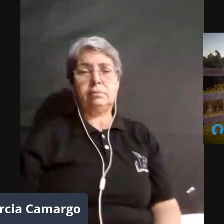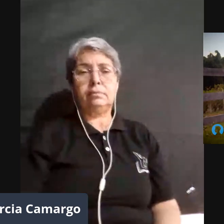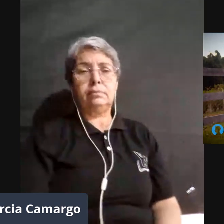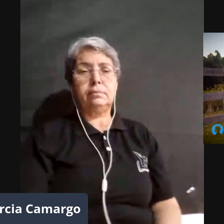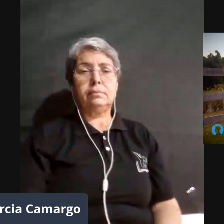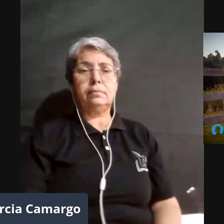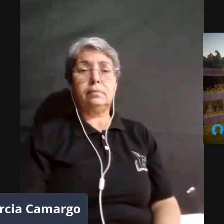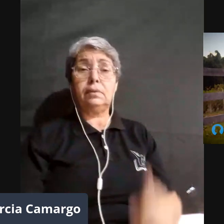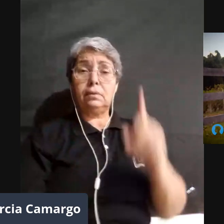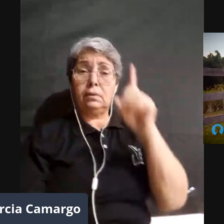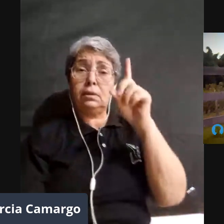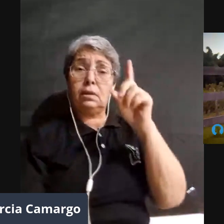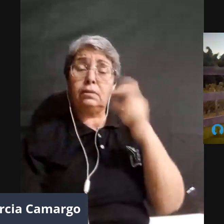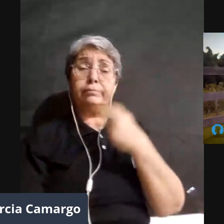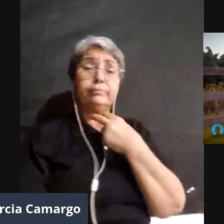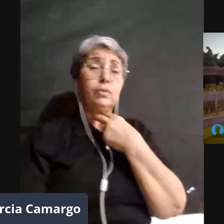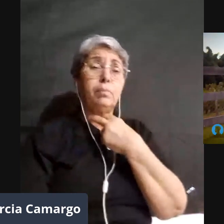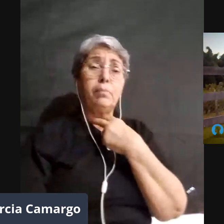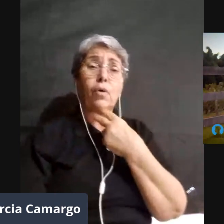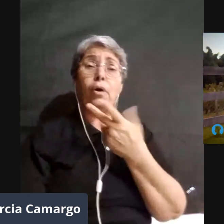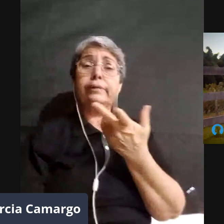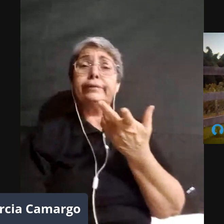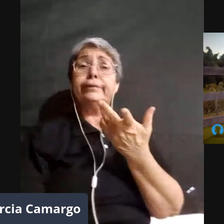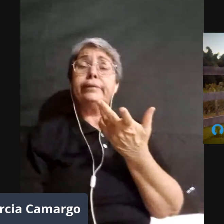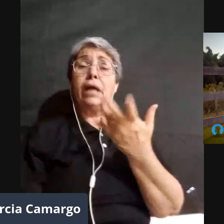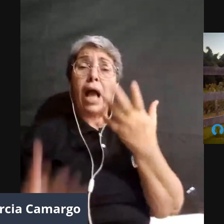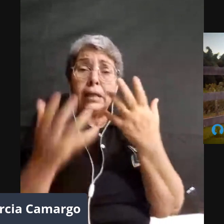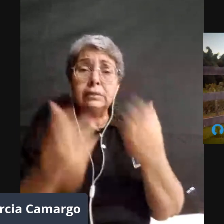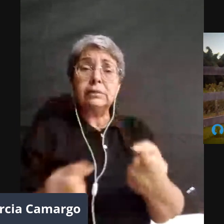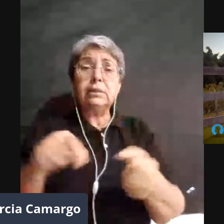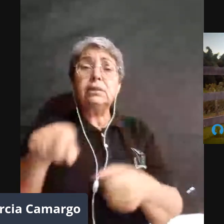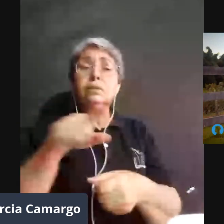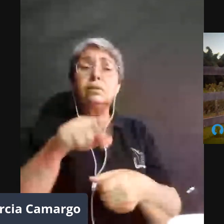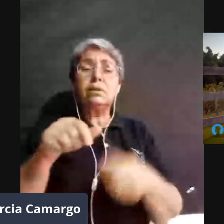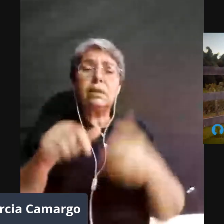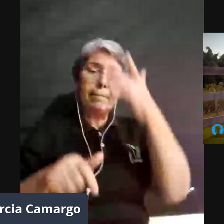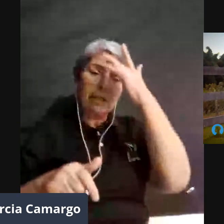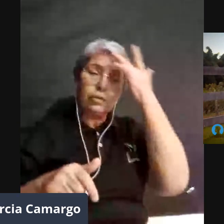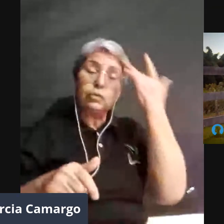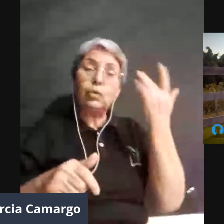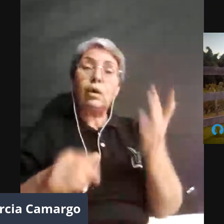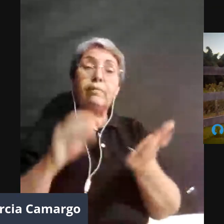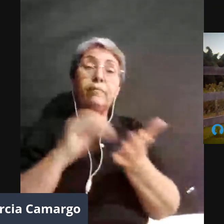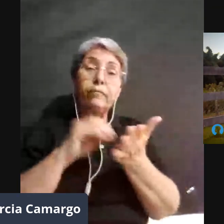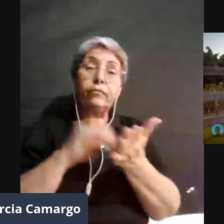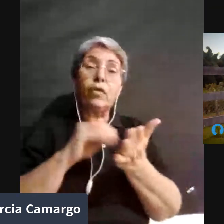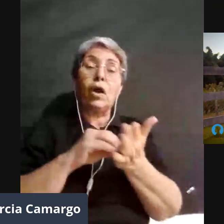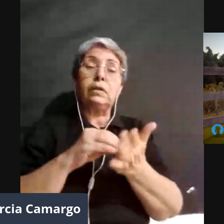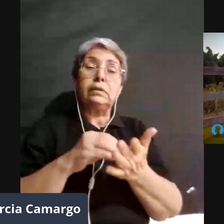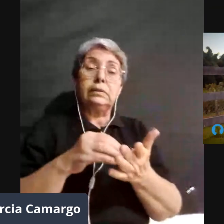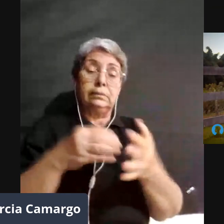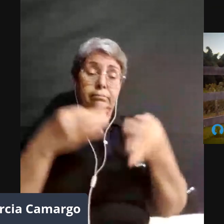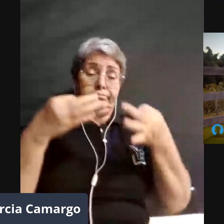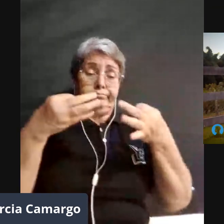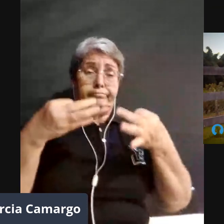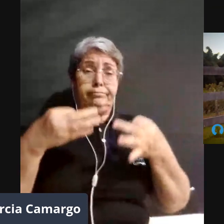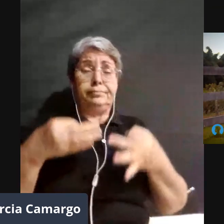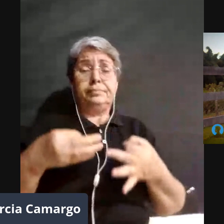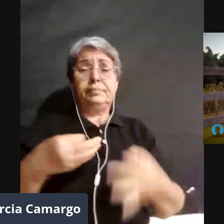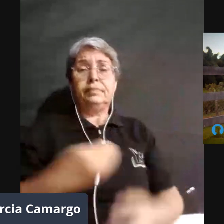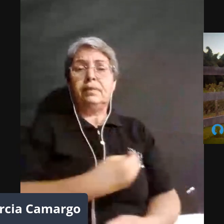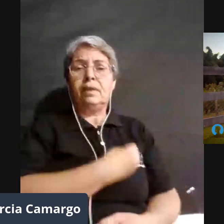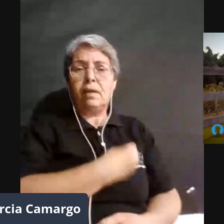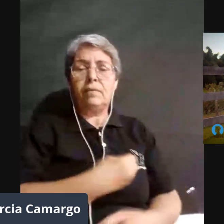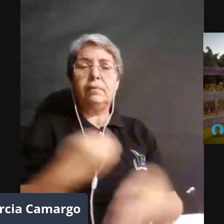impenitente, seja indivíduos ou seja um movimento. E ao estudar a nossa história, eu percebi